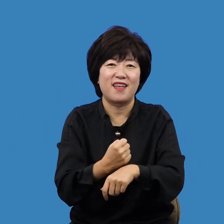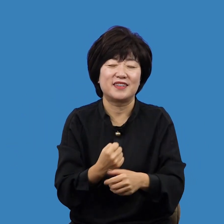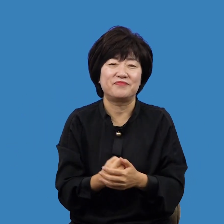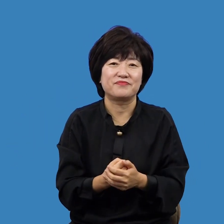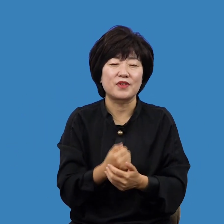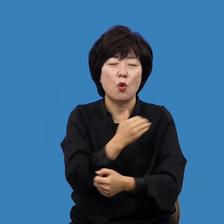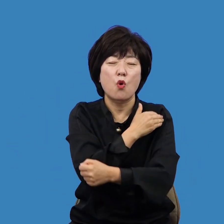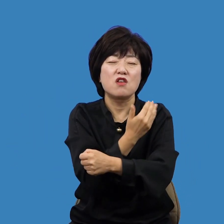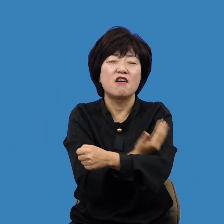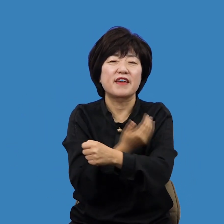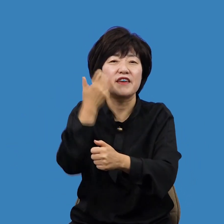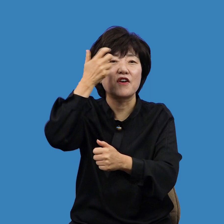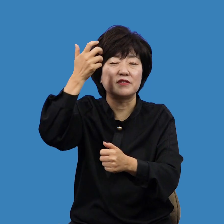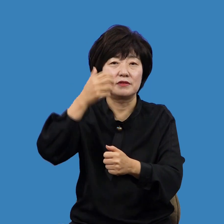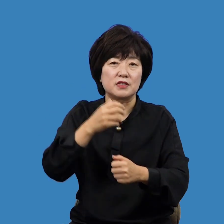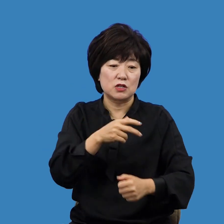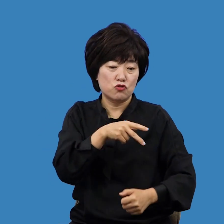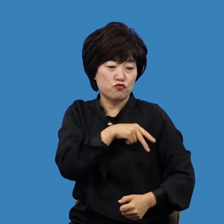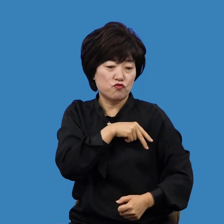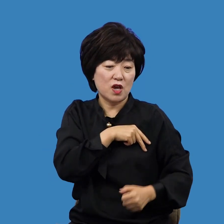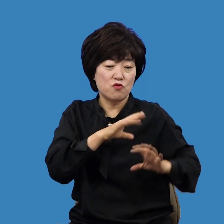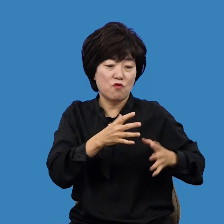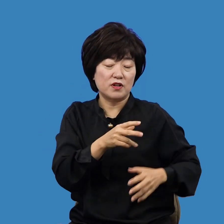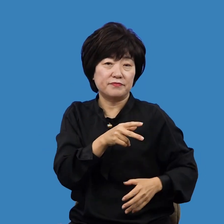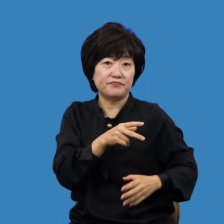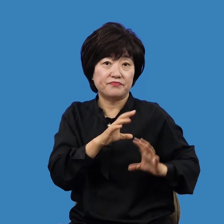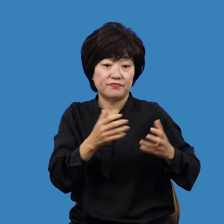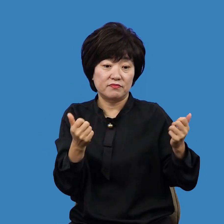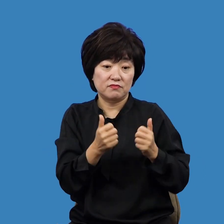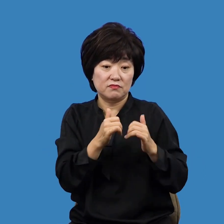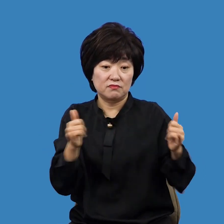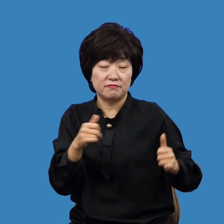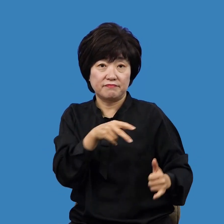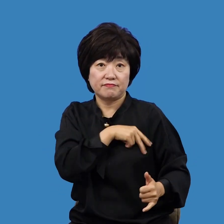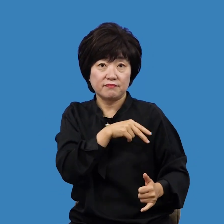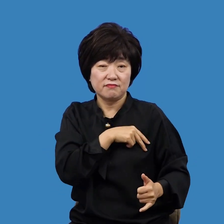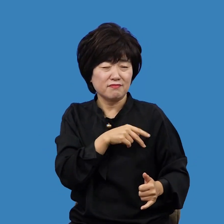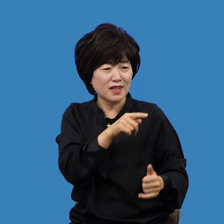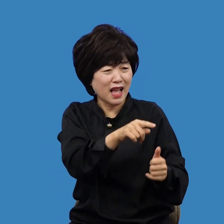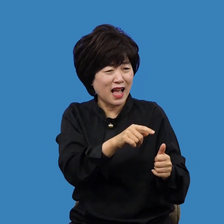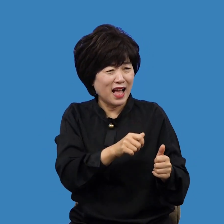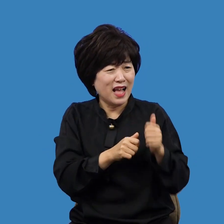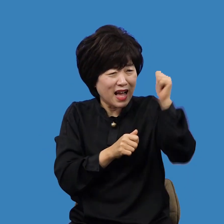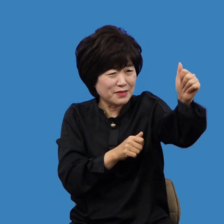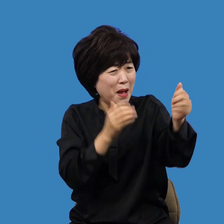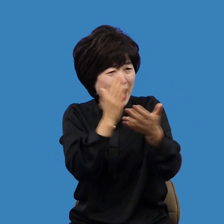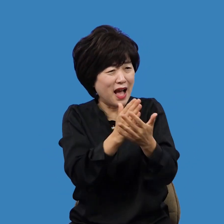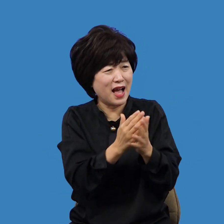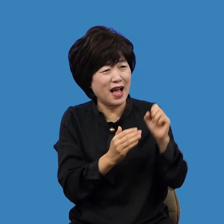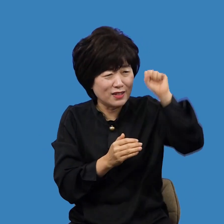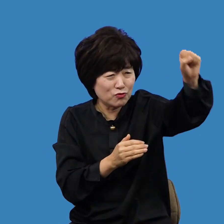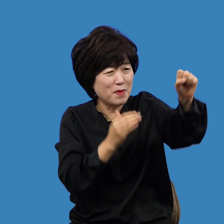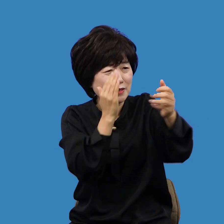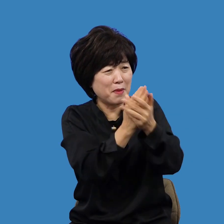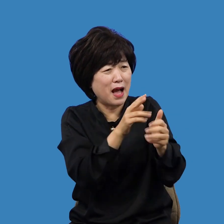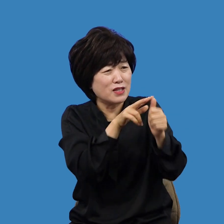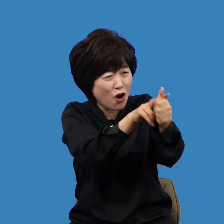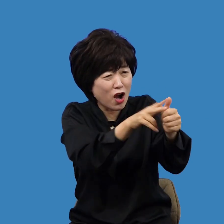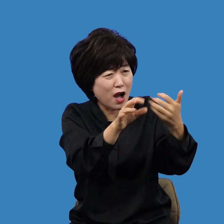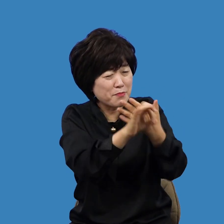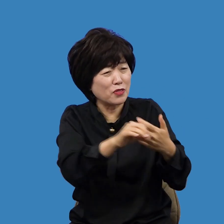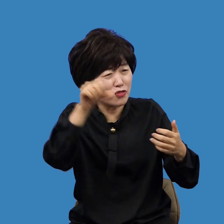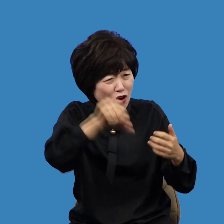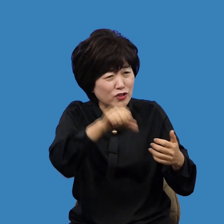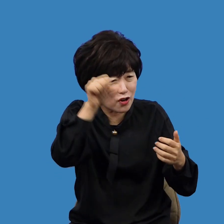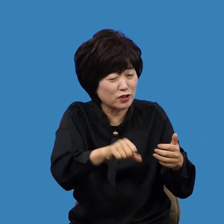저번에도 말씀드렸지만 이 국회의원 한번 해본 사람은요 모든 사람이 당신 다시 나가면 떨어집니다. 그래도 혼자 된다고 믿어. 왜 그러냐면 이게